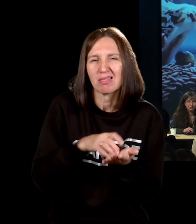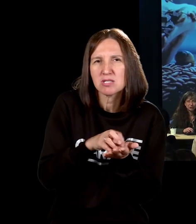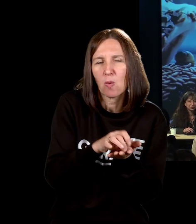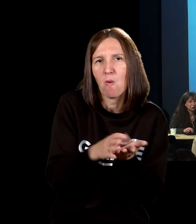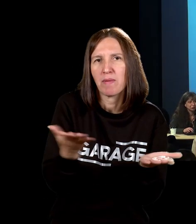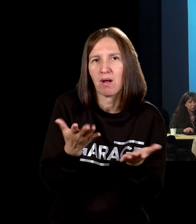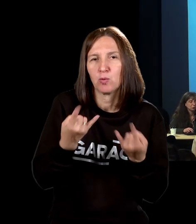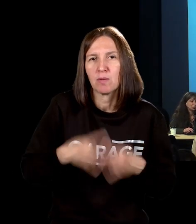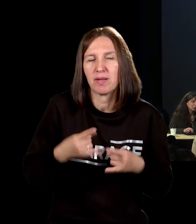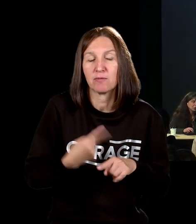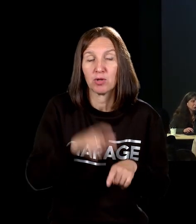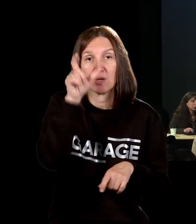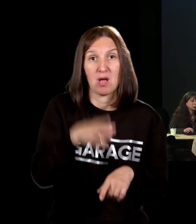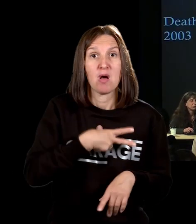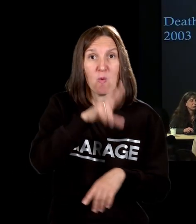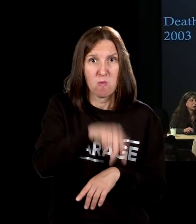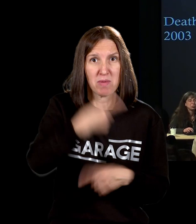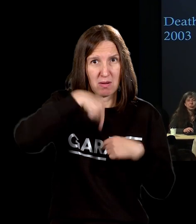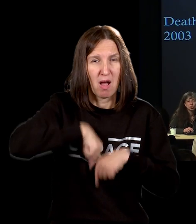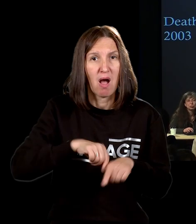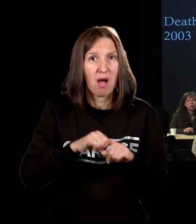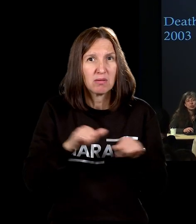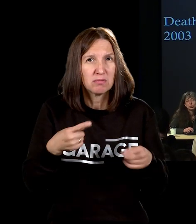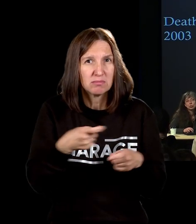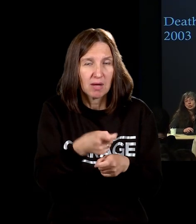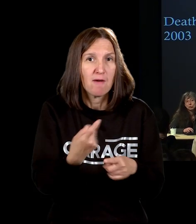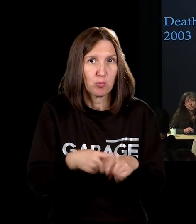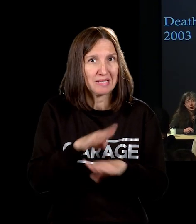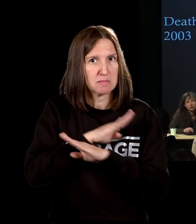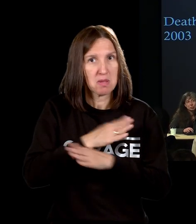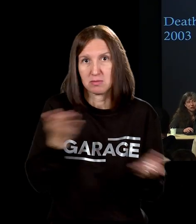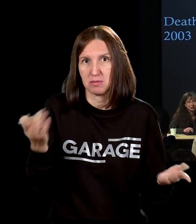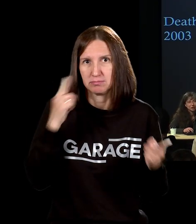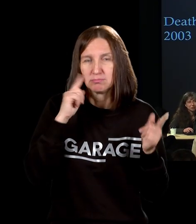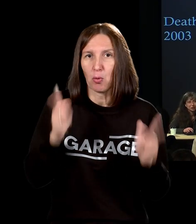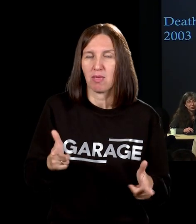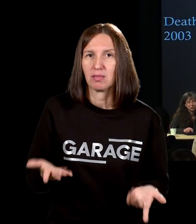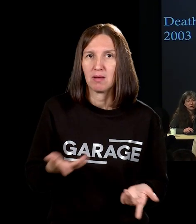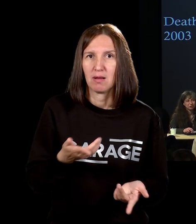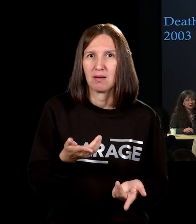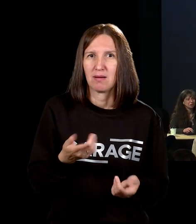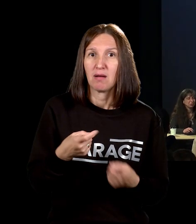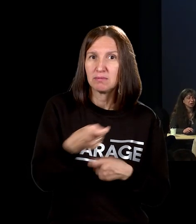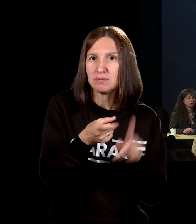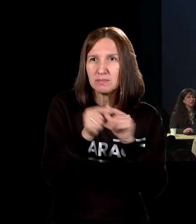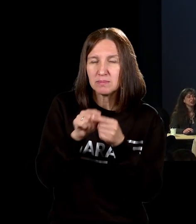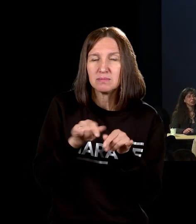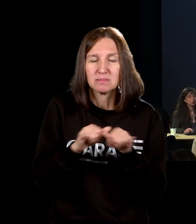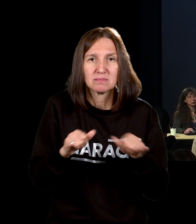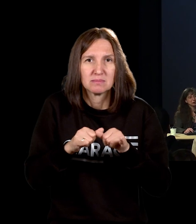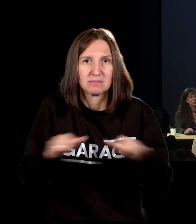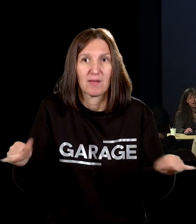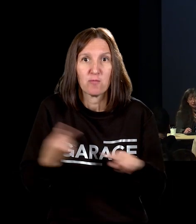которые плодятся в этих трупах. Ну и почему это смерть тоже, в общем, понятно, маленькая смерть, вообще это некое